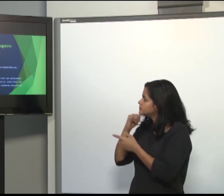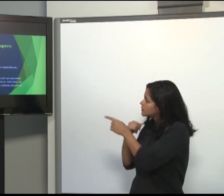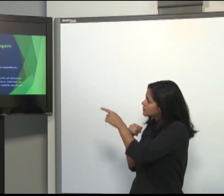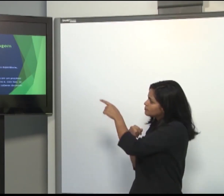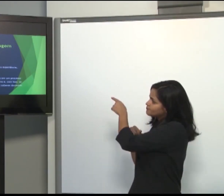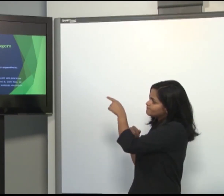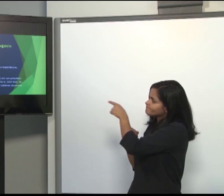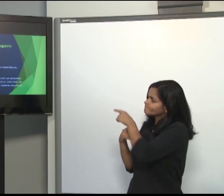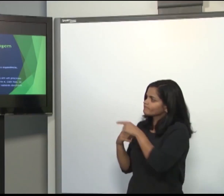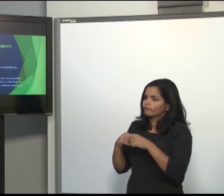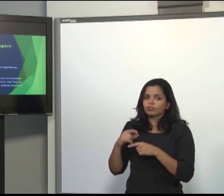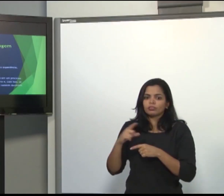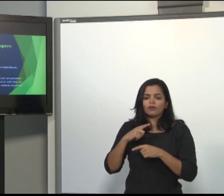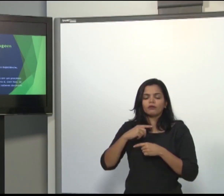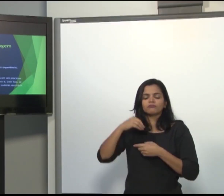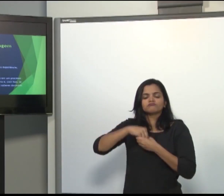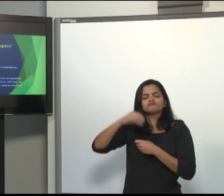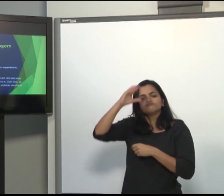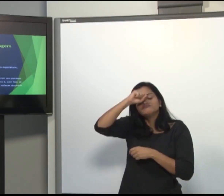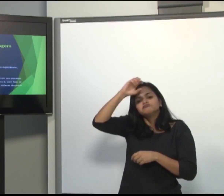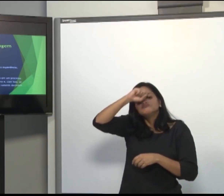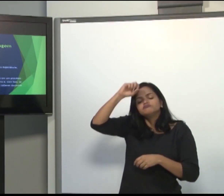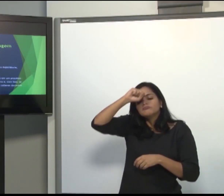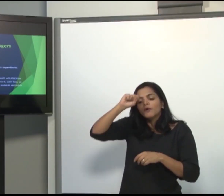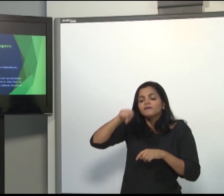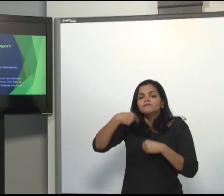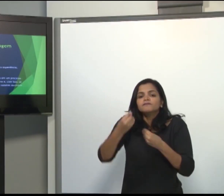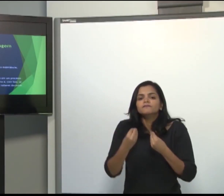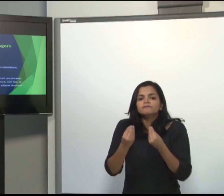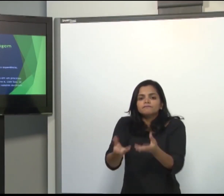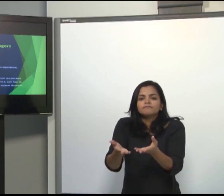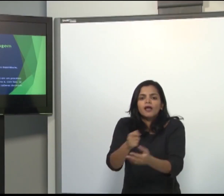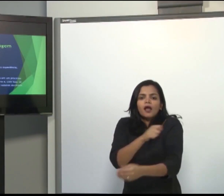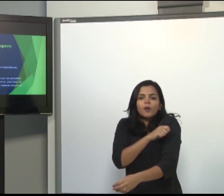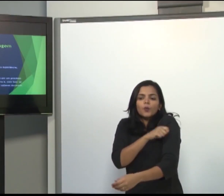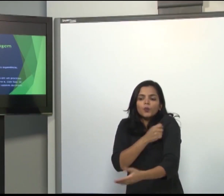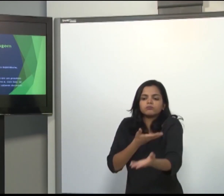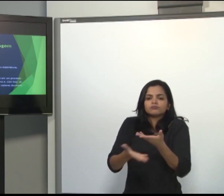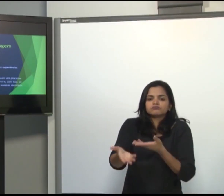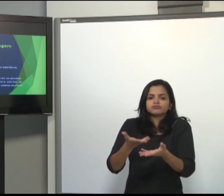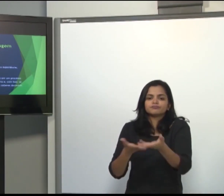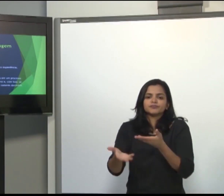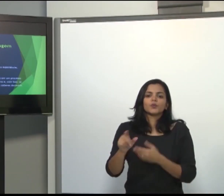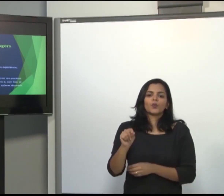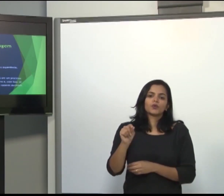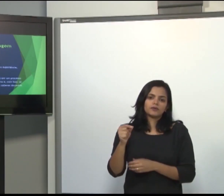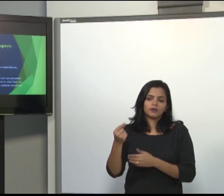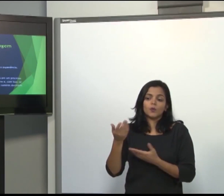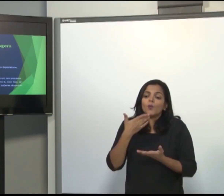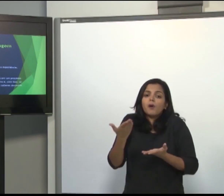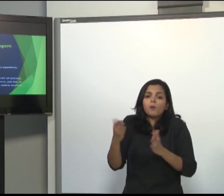professor. Ou seja, ele utiliza esses saberes no processo de